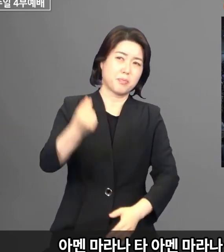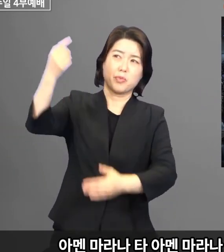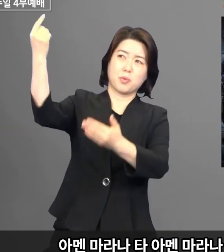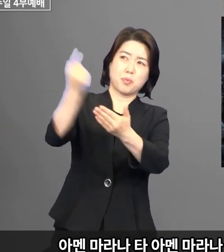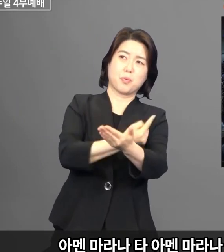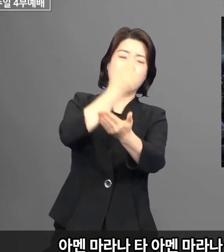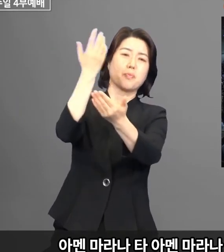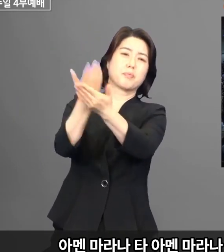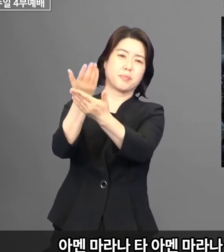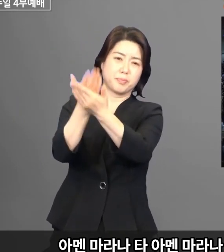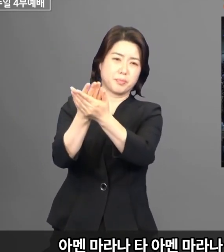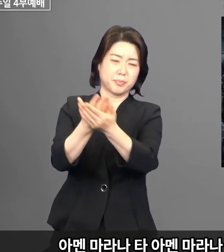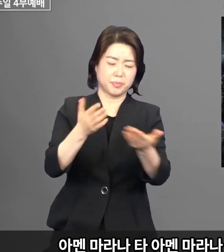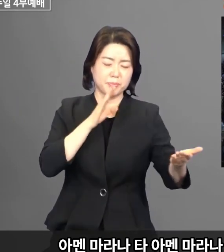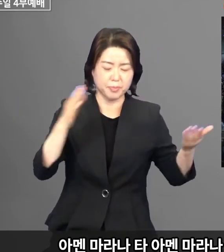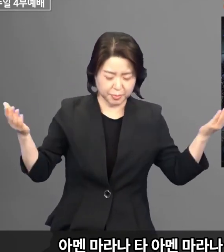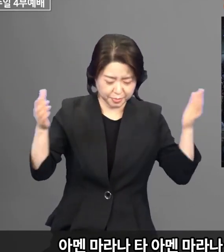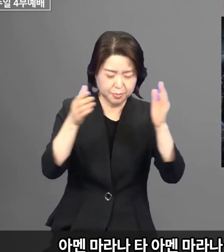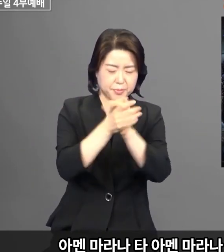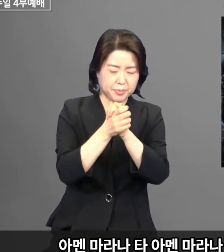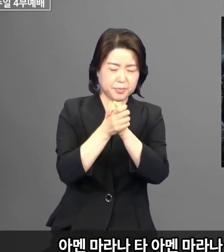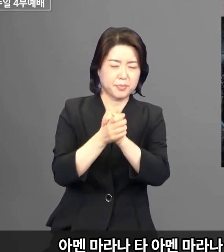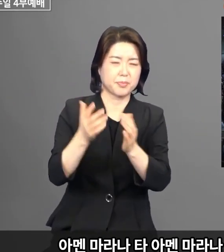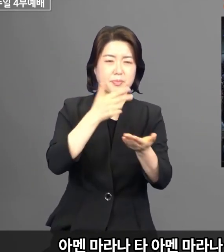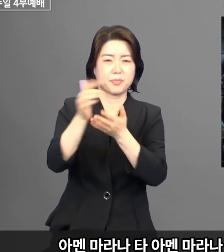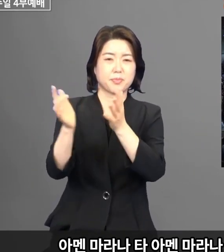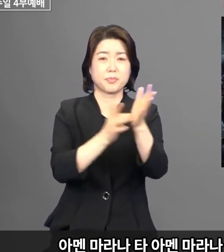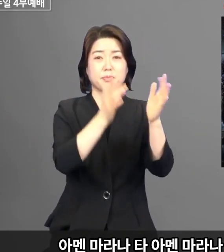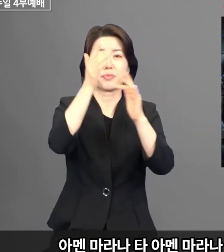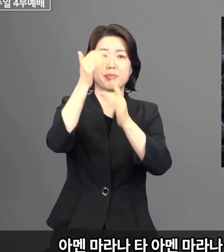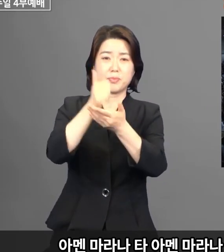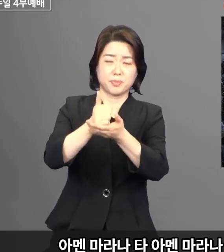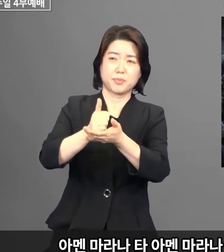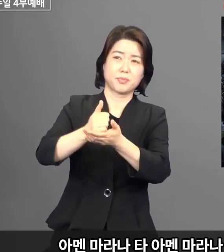마라나타. 아멘.